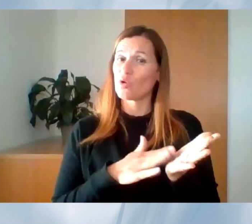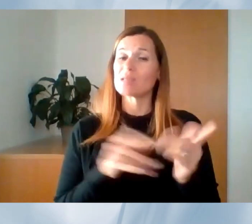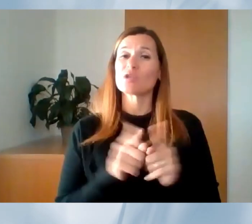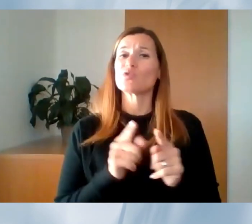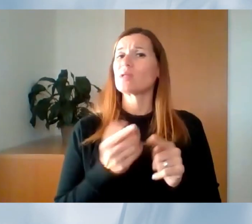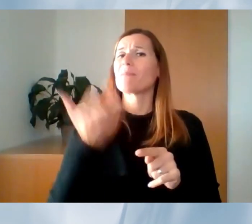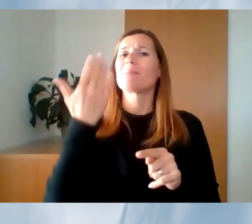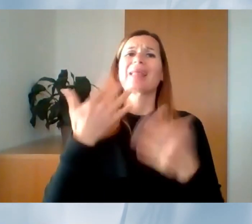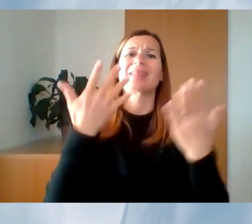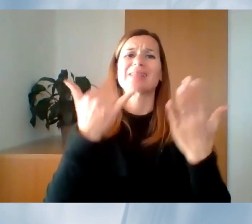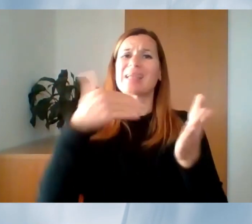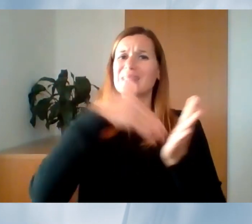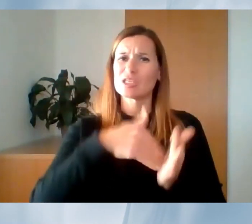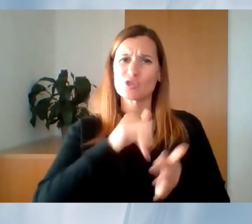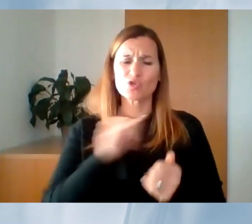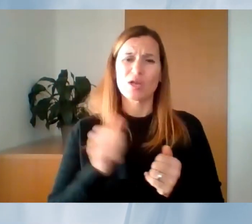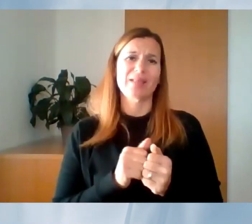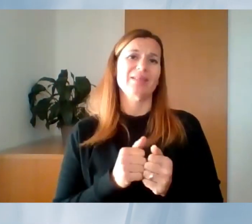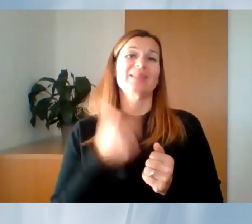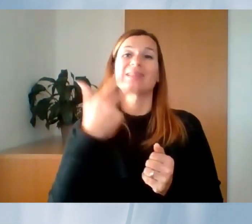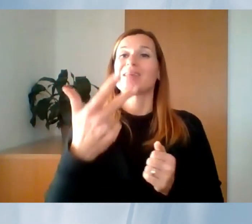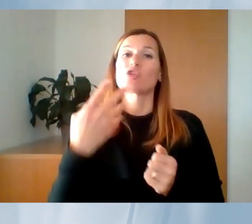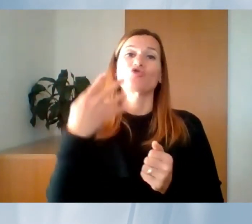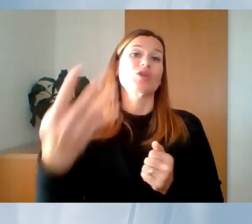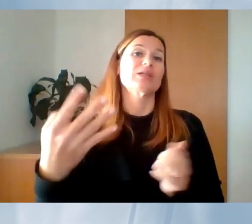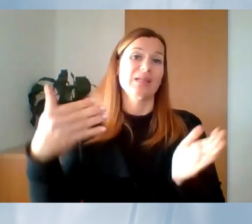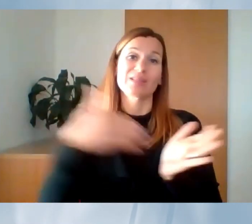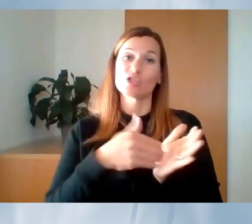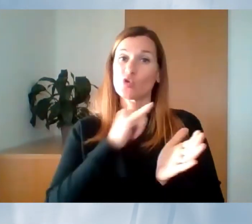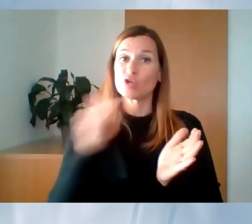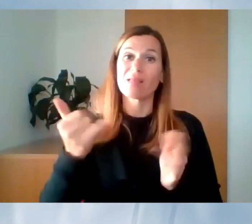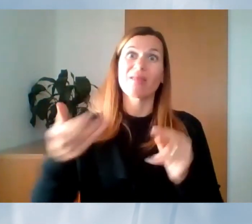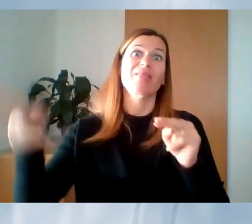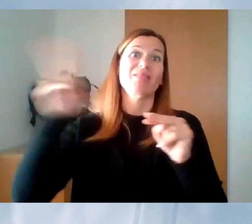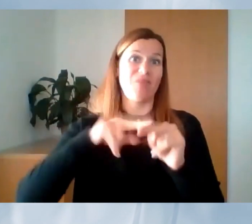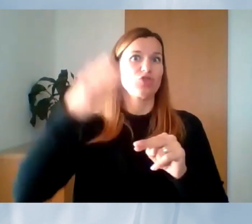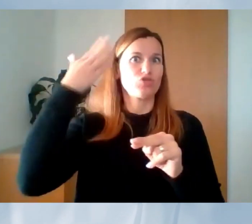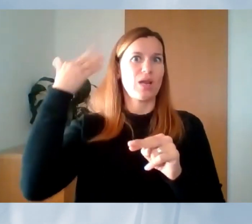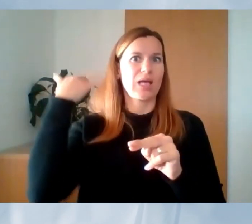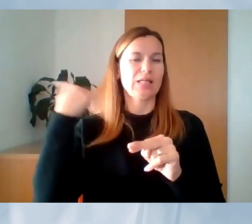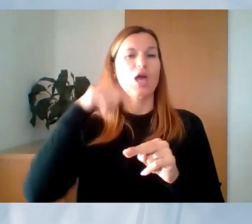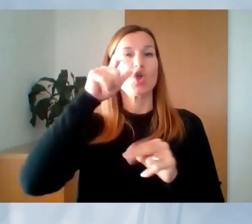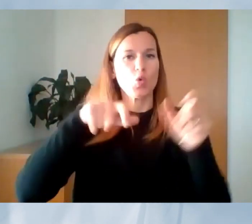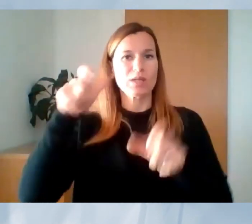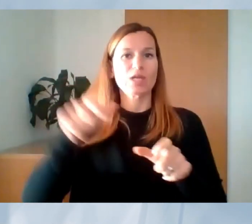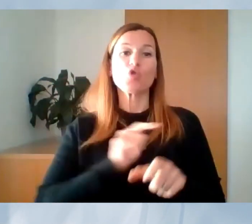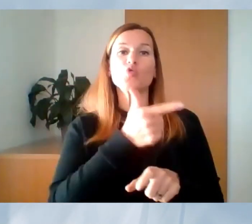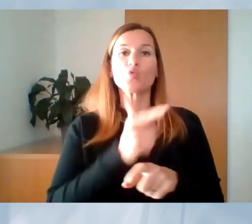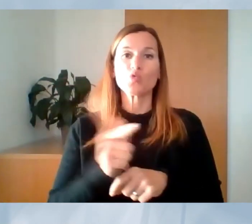10 000 leti, pred 1000 leti in pred 30-40 000 leti in več so si